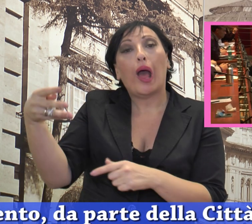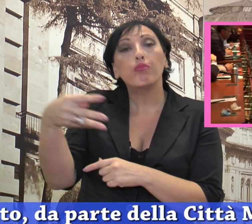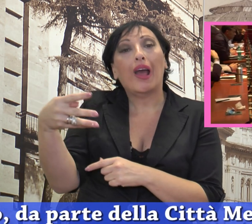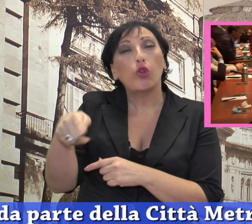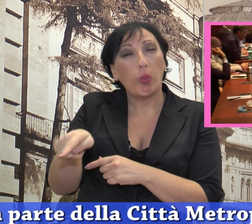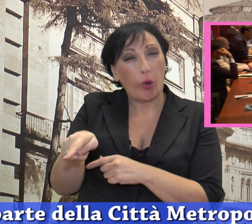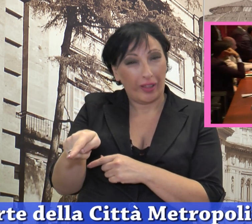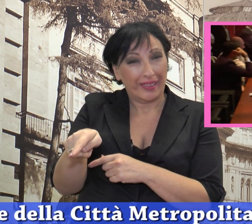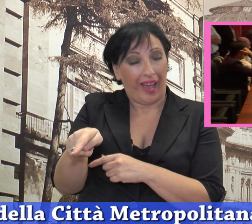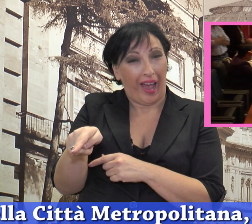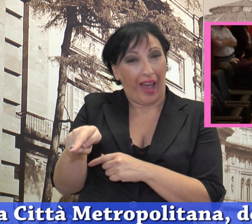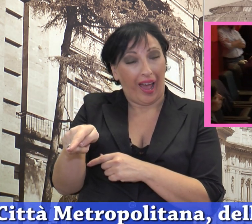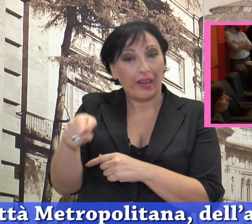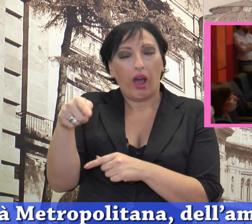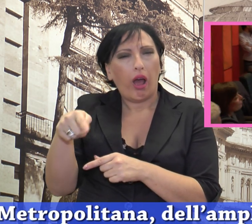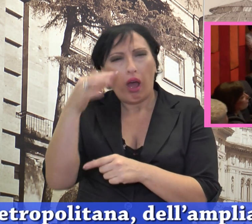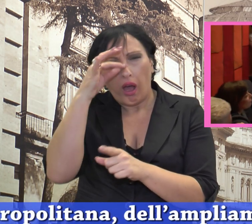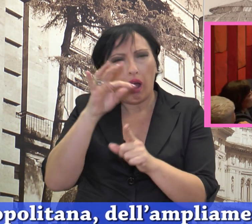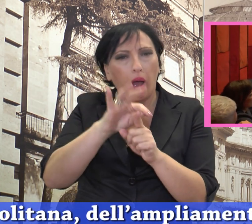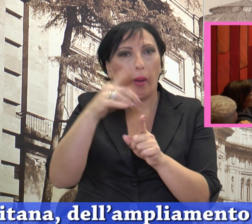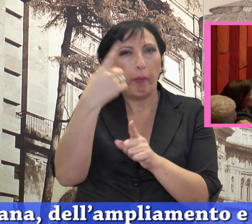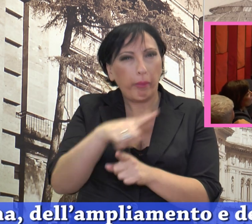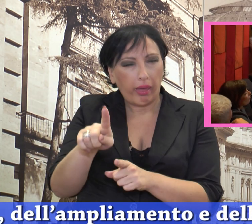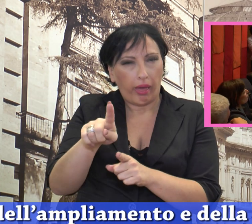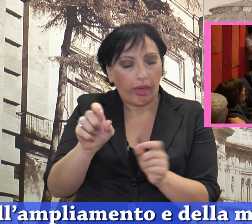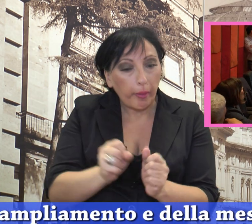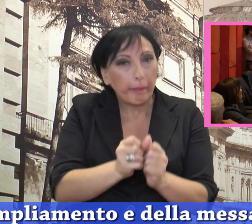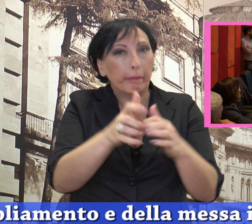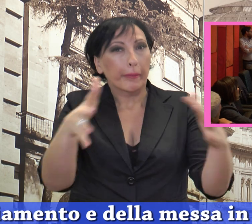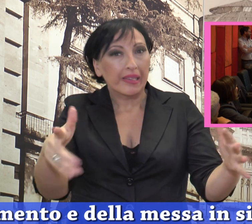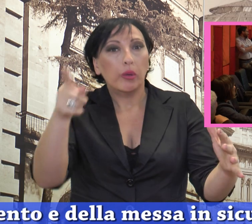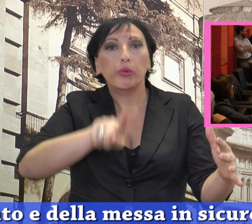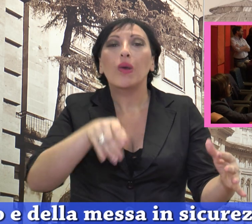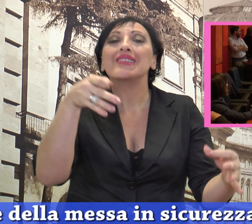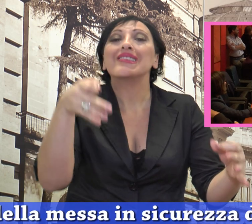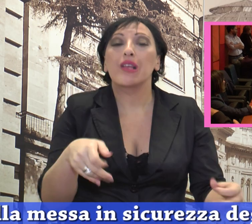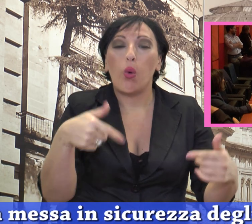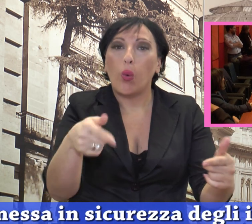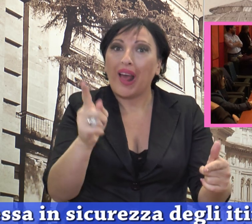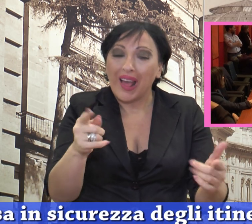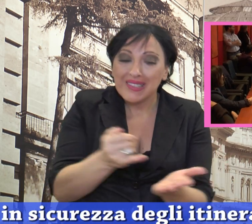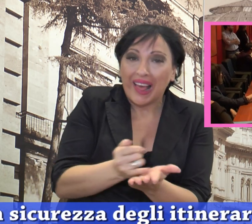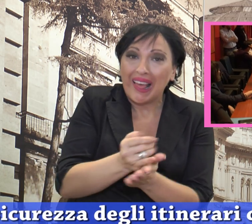metropolitana dell'ampliamento e della messa in sicurezza degli itinerari ciclopedonali nel centro